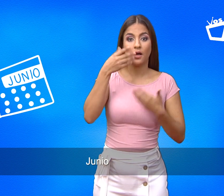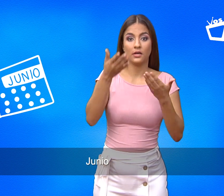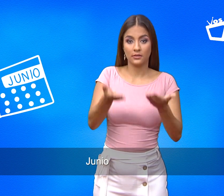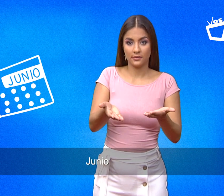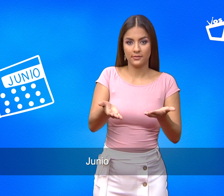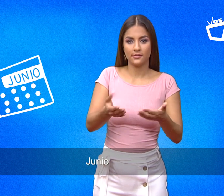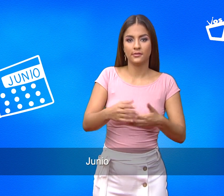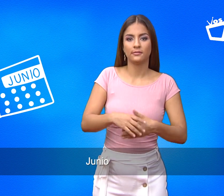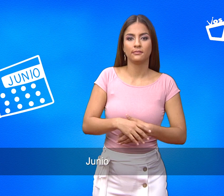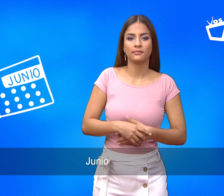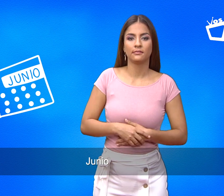junio